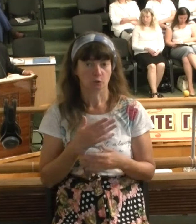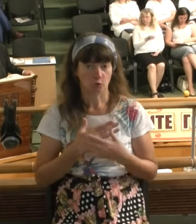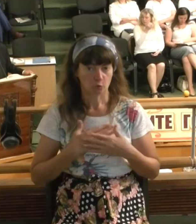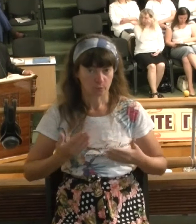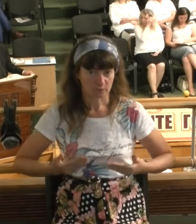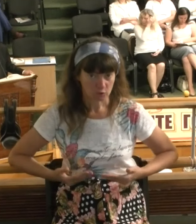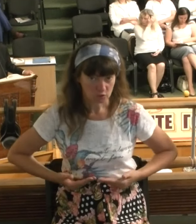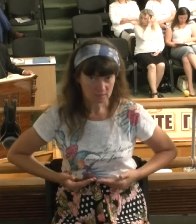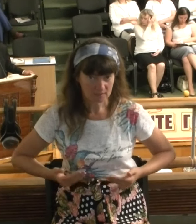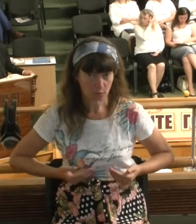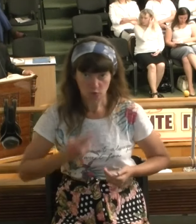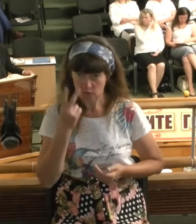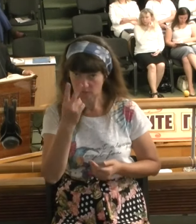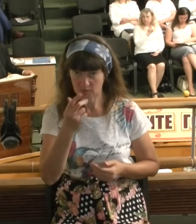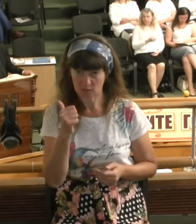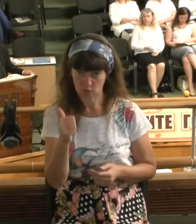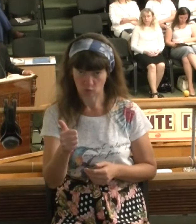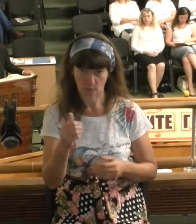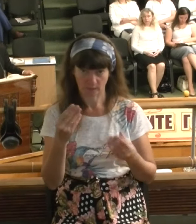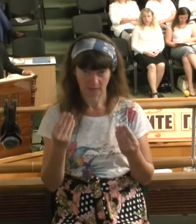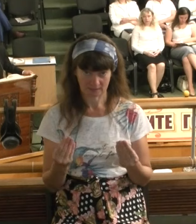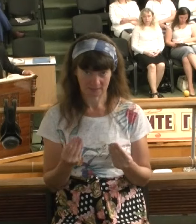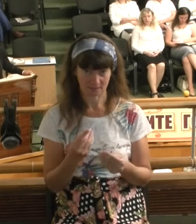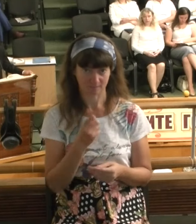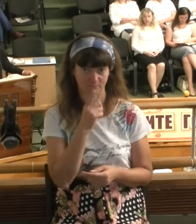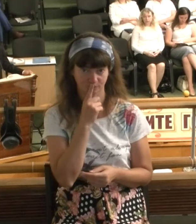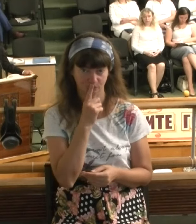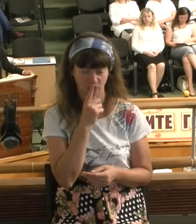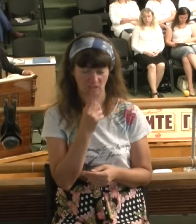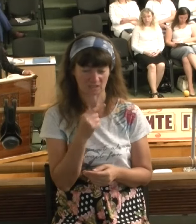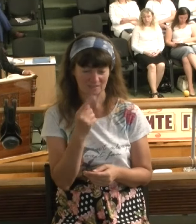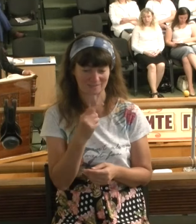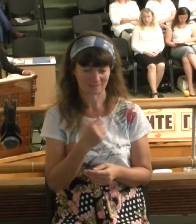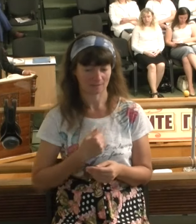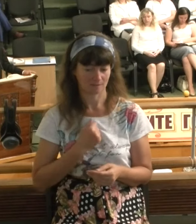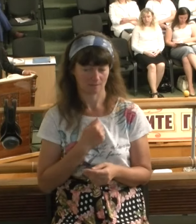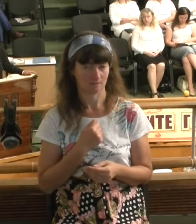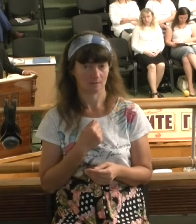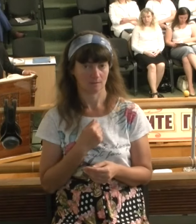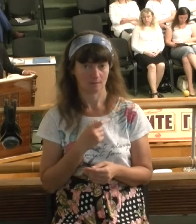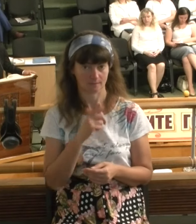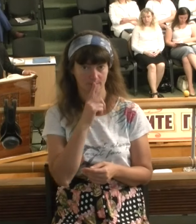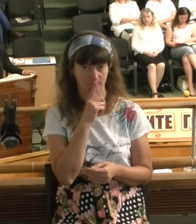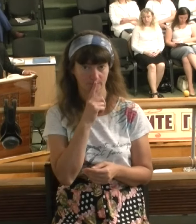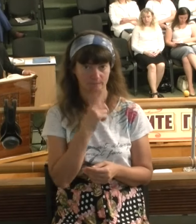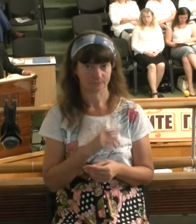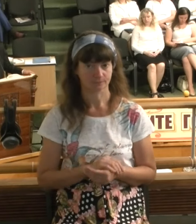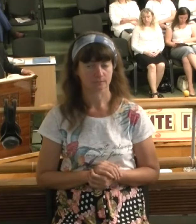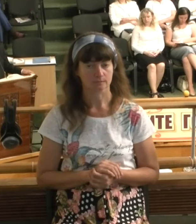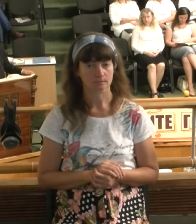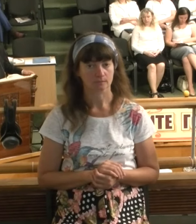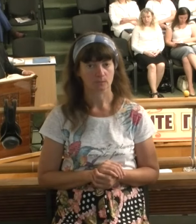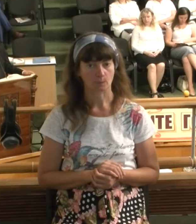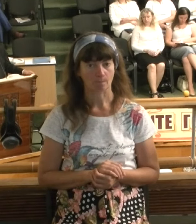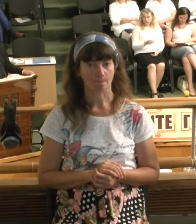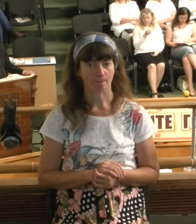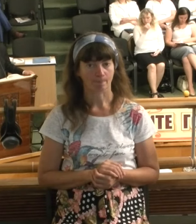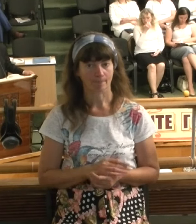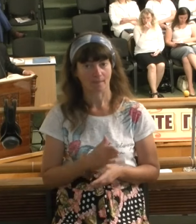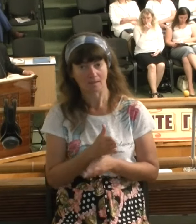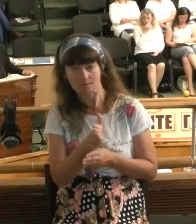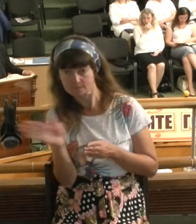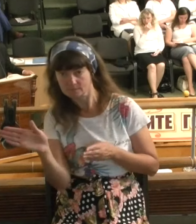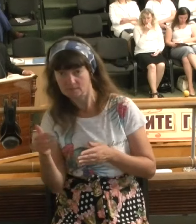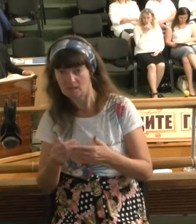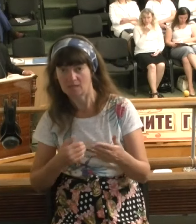зла, и уста свои от лукавых речей. Вот по 12 стих прочитаем.